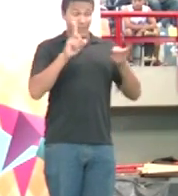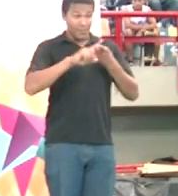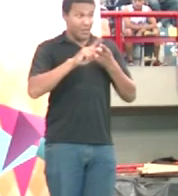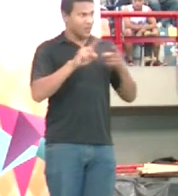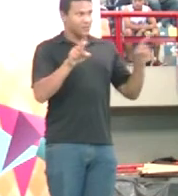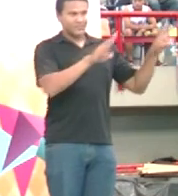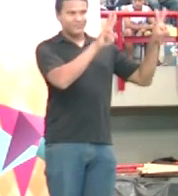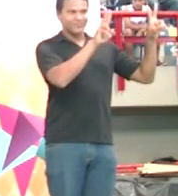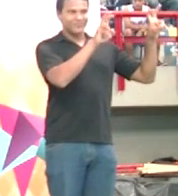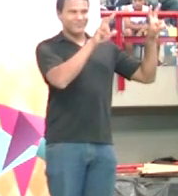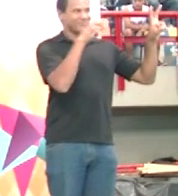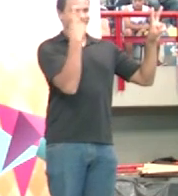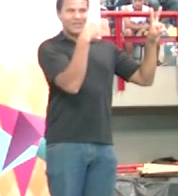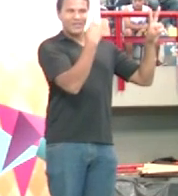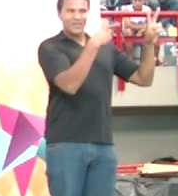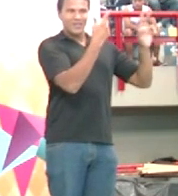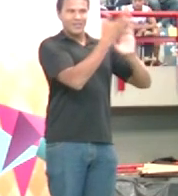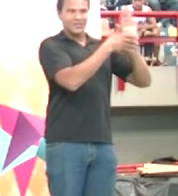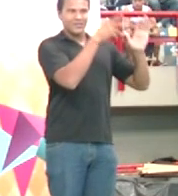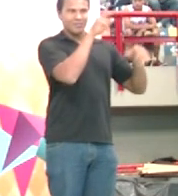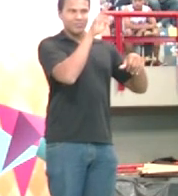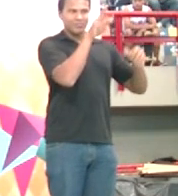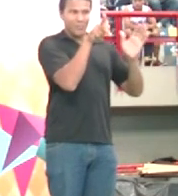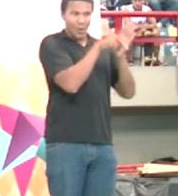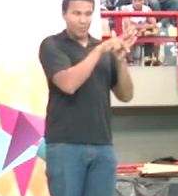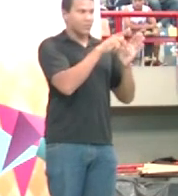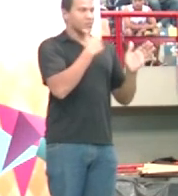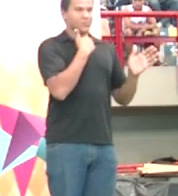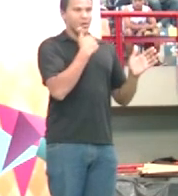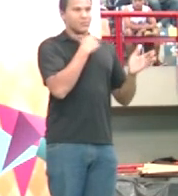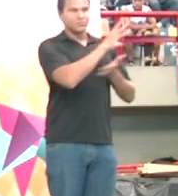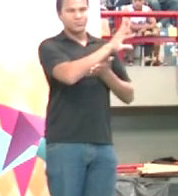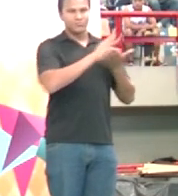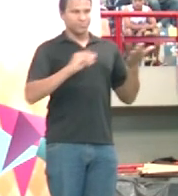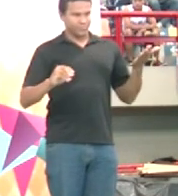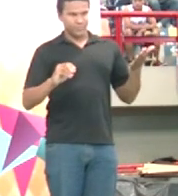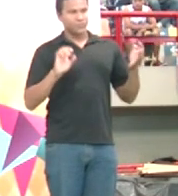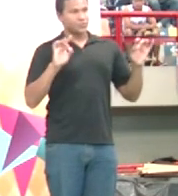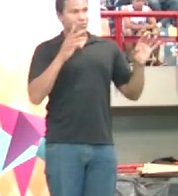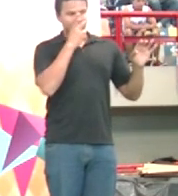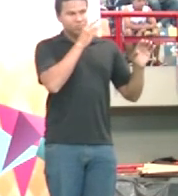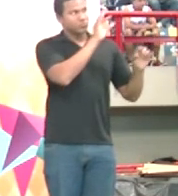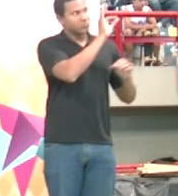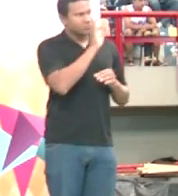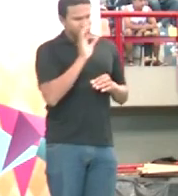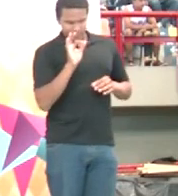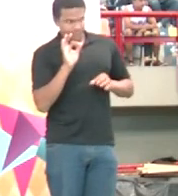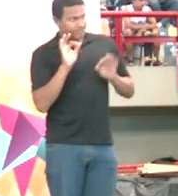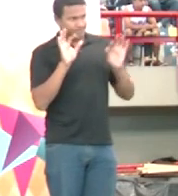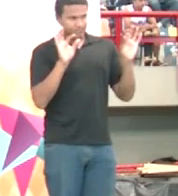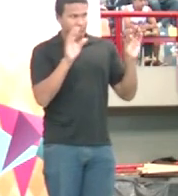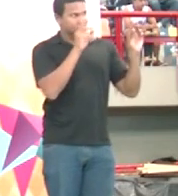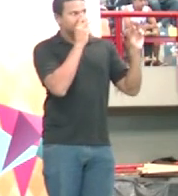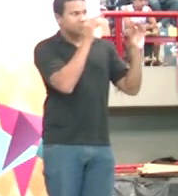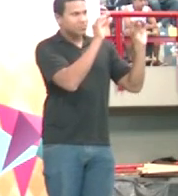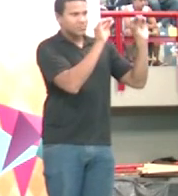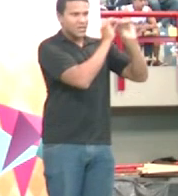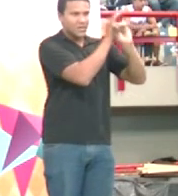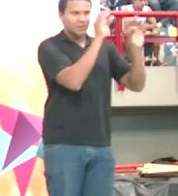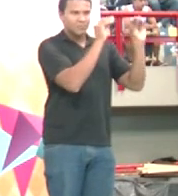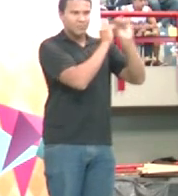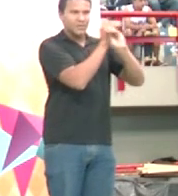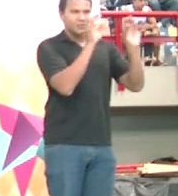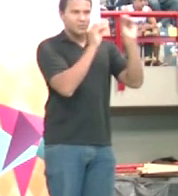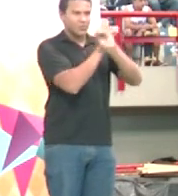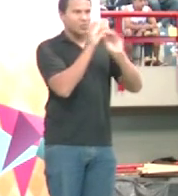me deu dentro da introdução. Eu tenho que ser esperta. Eu mudo a ordem das palavras, eu dou sinônimo para elas, ou